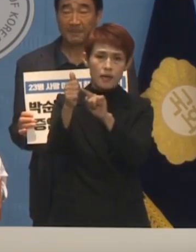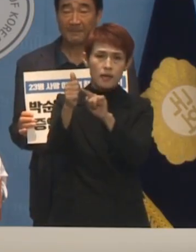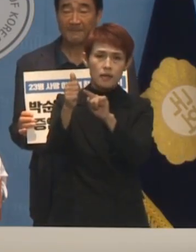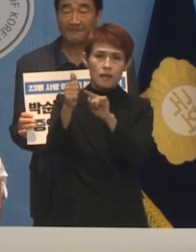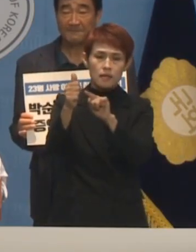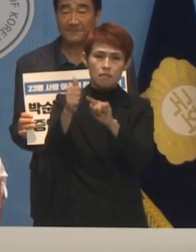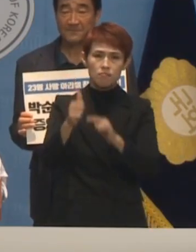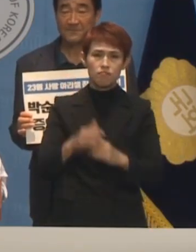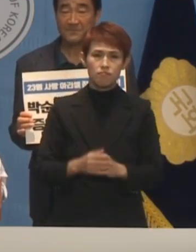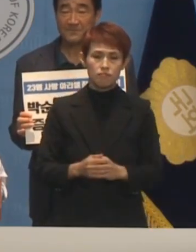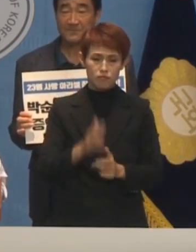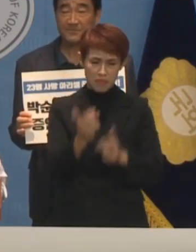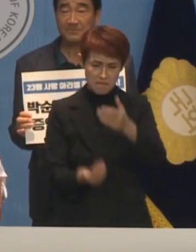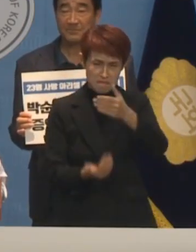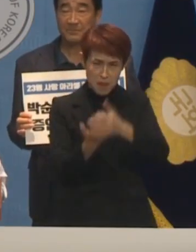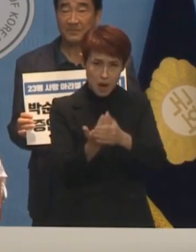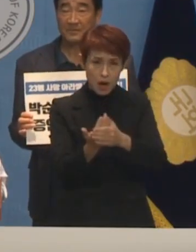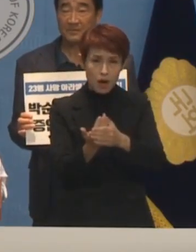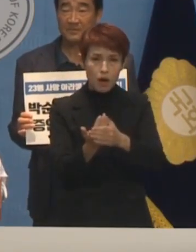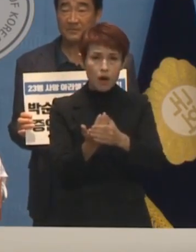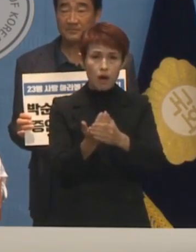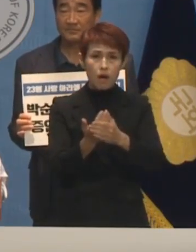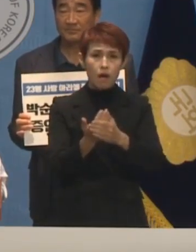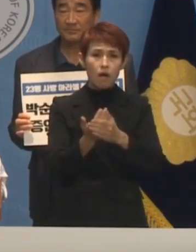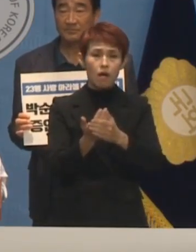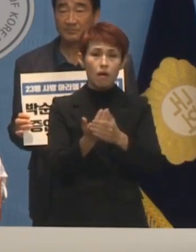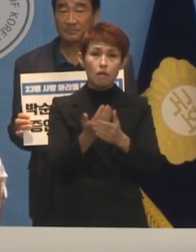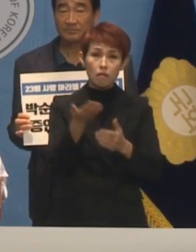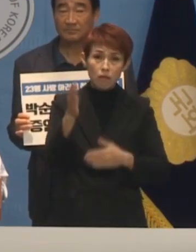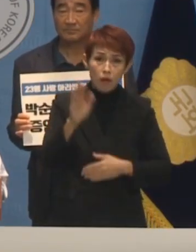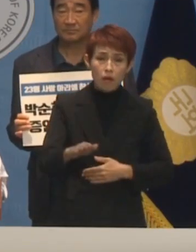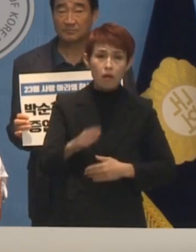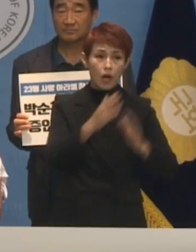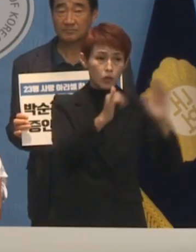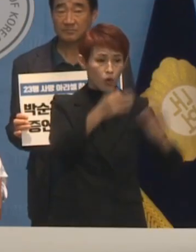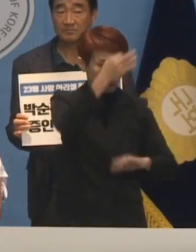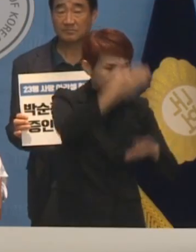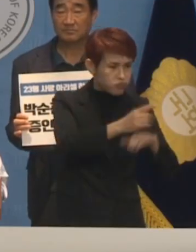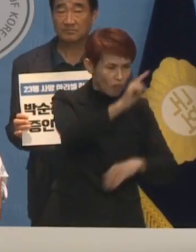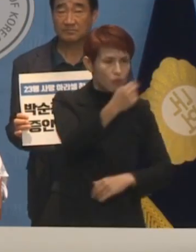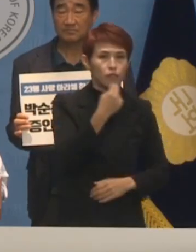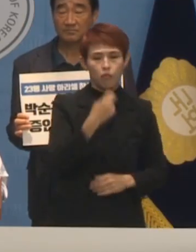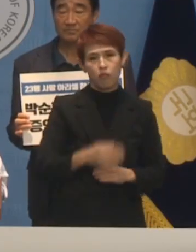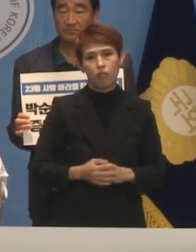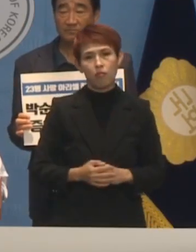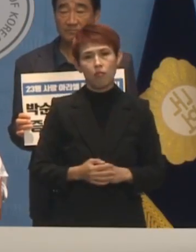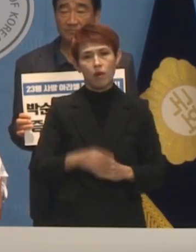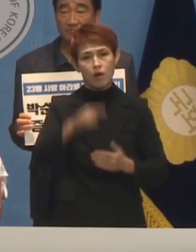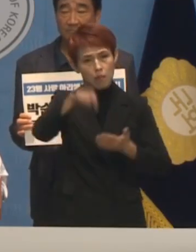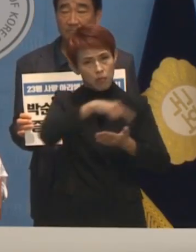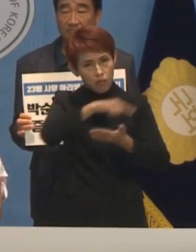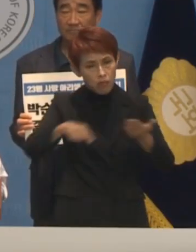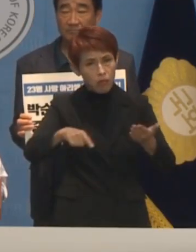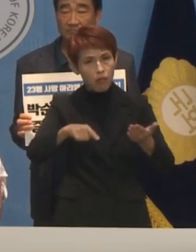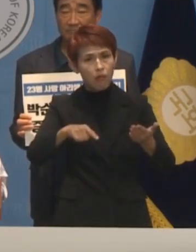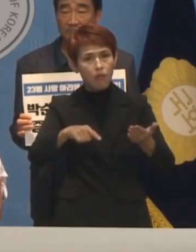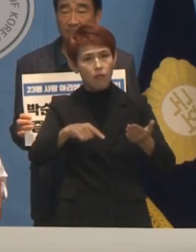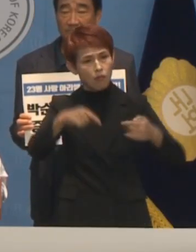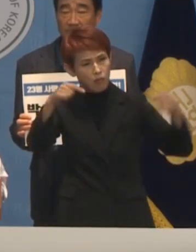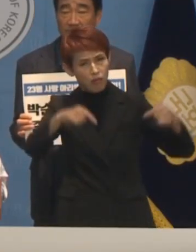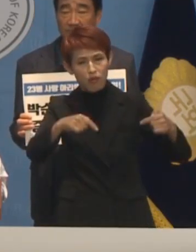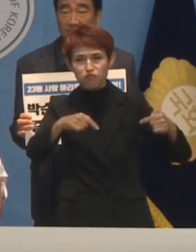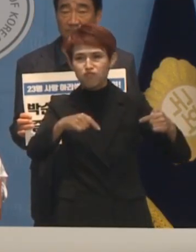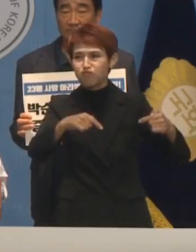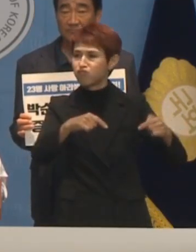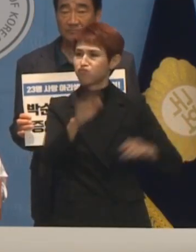중대재해 참사 발생에도 유가족에게 사과하지 않고 교섭 요구도 거부하는